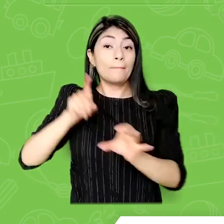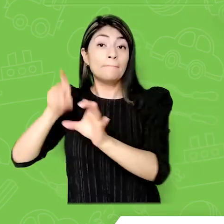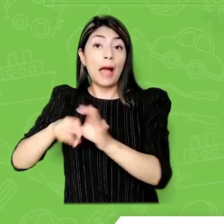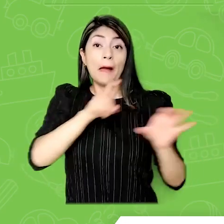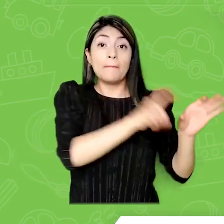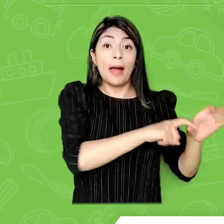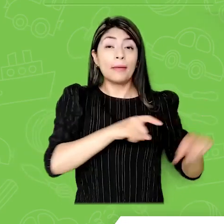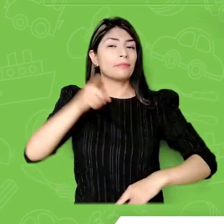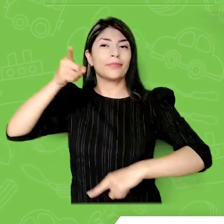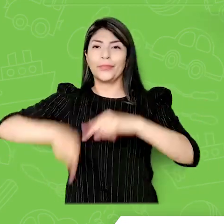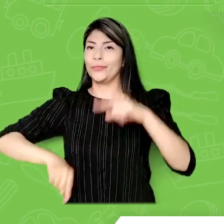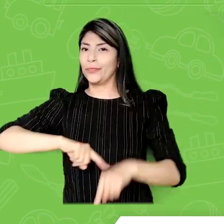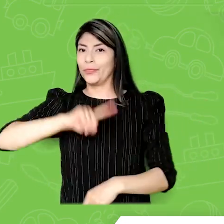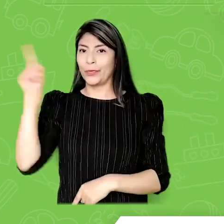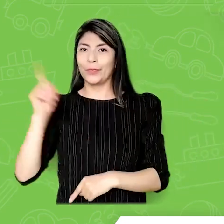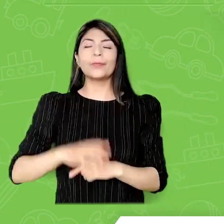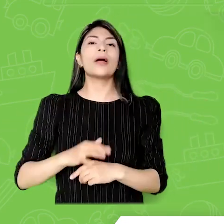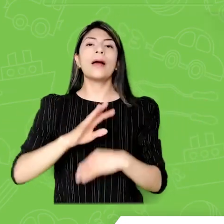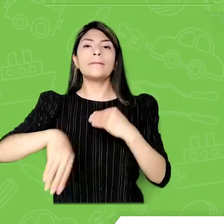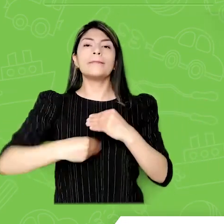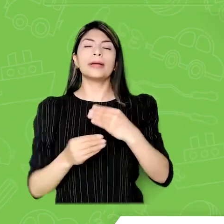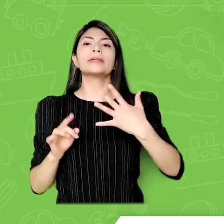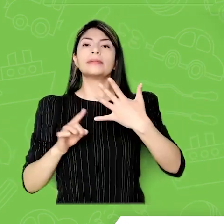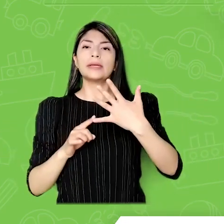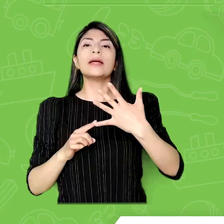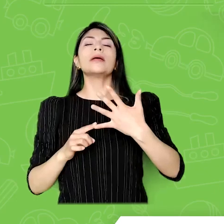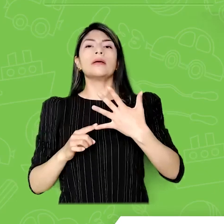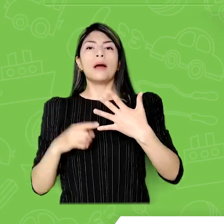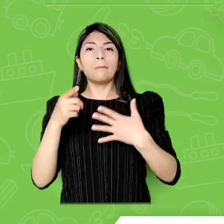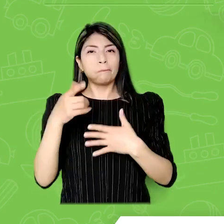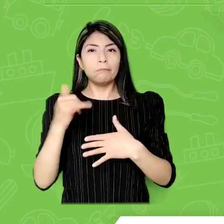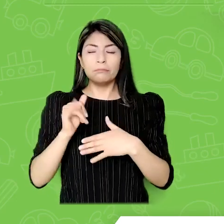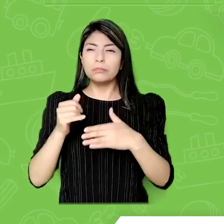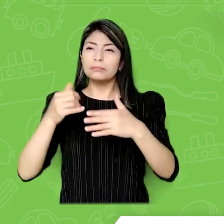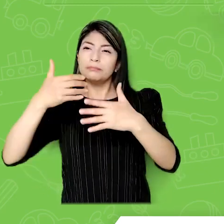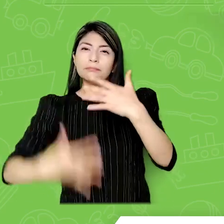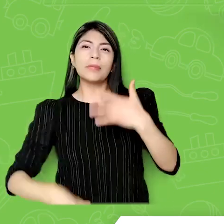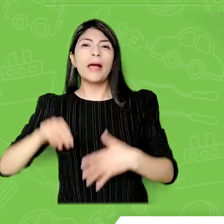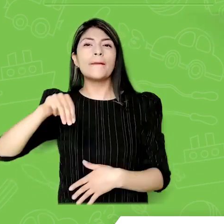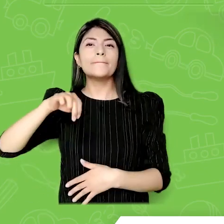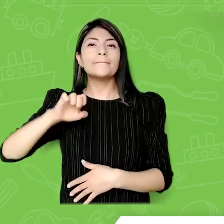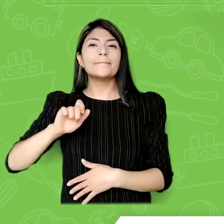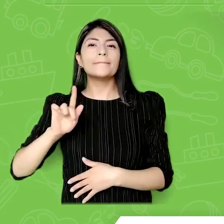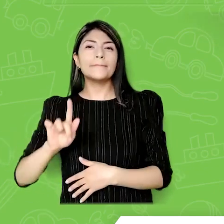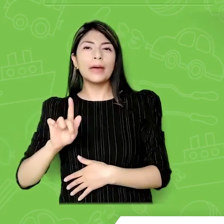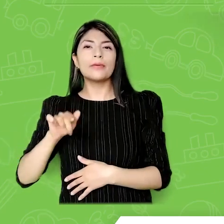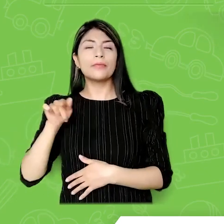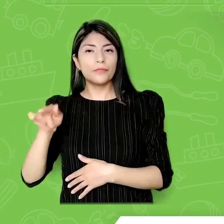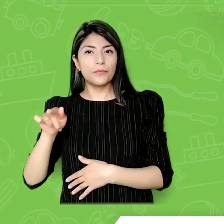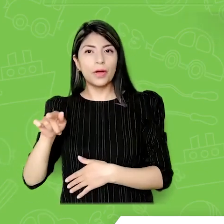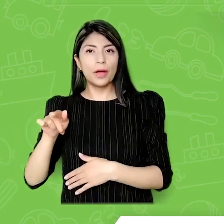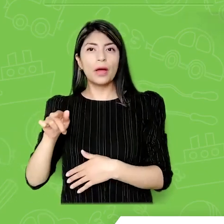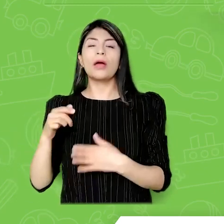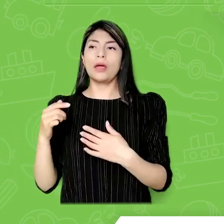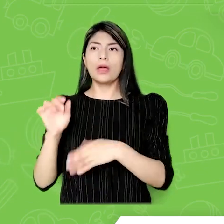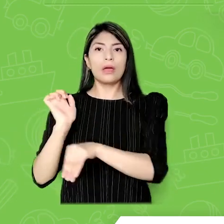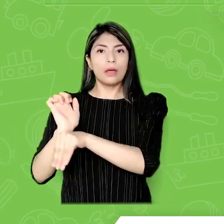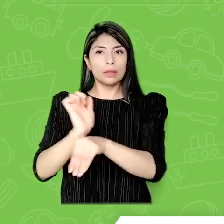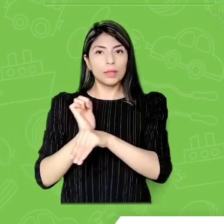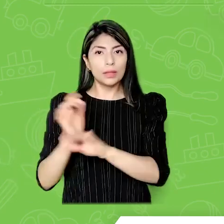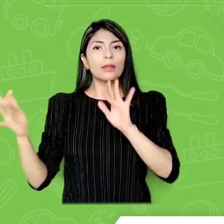encuentran establecidos en el MEFCL vigente de la entidad que lo ofrece, con base en el cual se realiza este proceso de